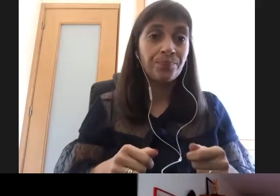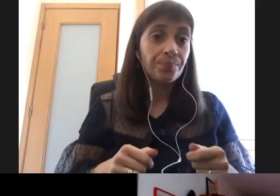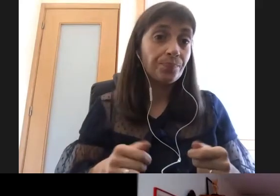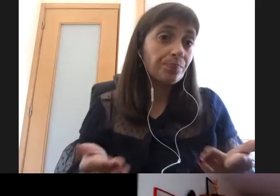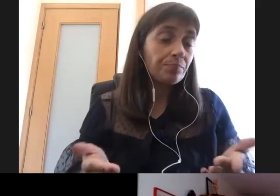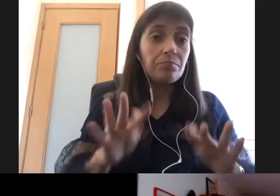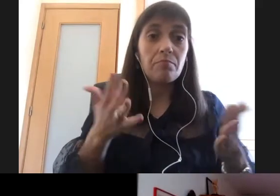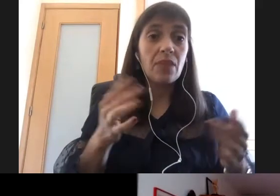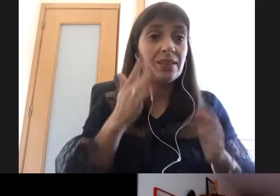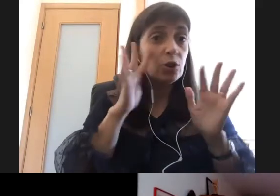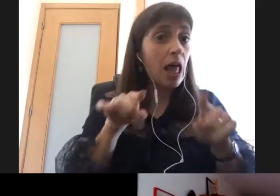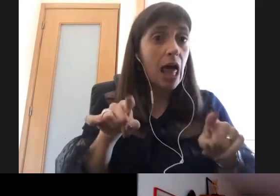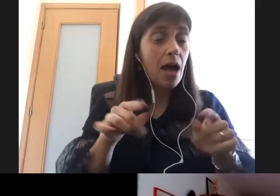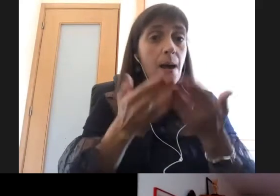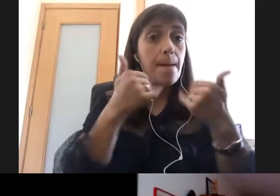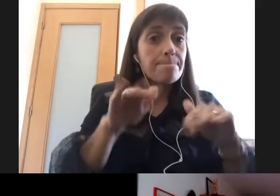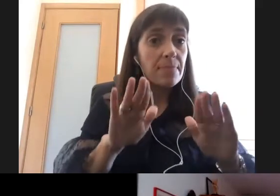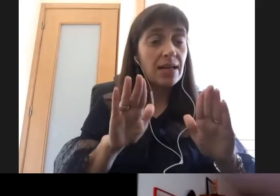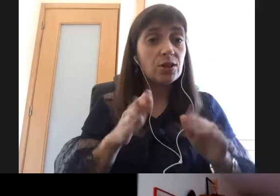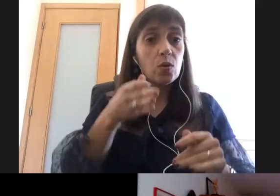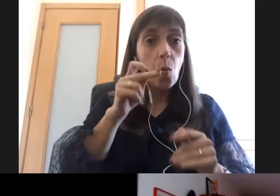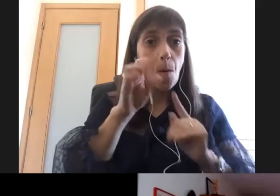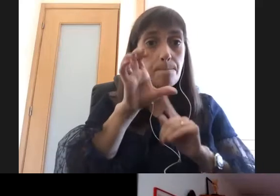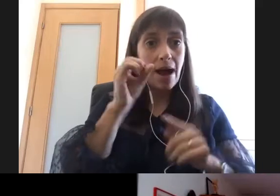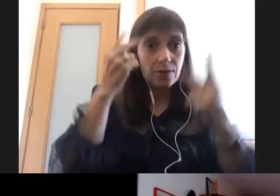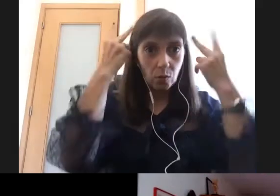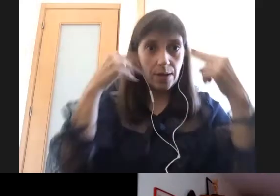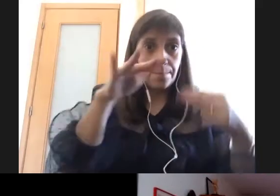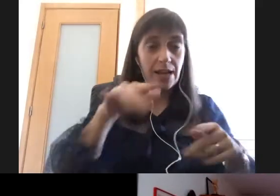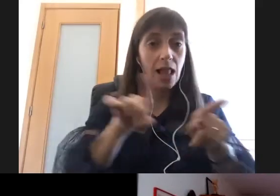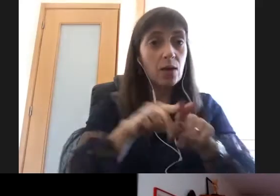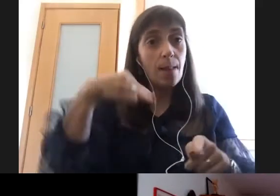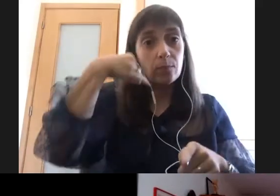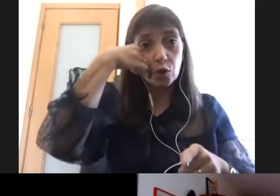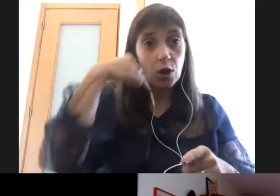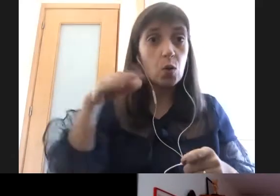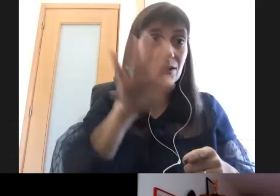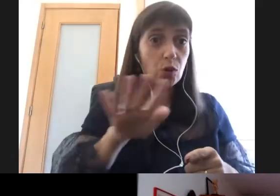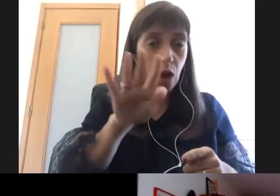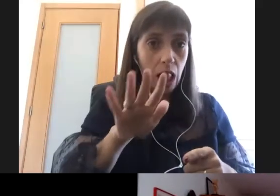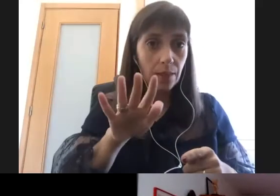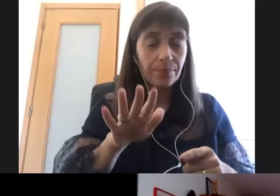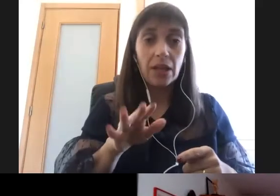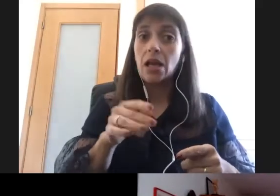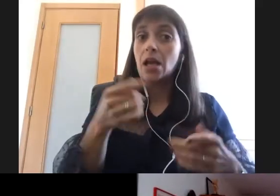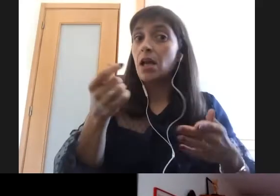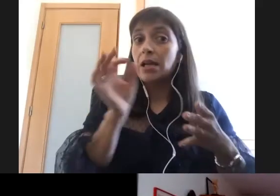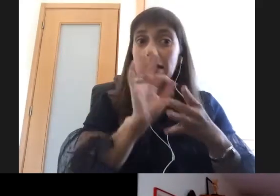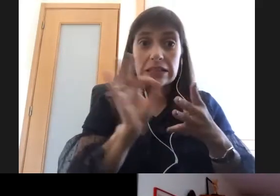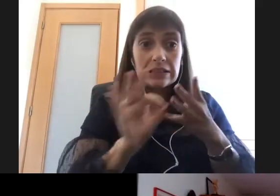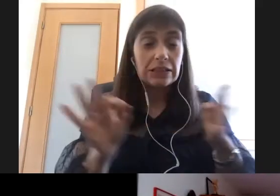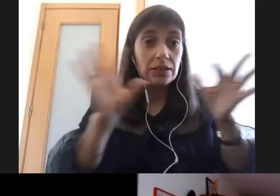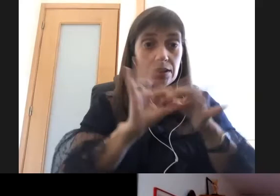Então, está lá. Mas o Paço Imperial é um museu nacional. Os pontos da história do Rio de Janeiro